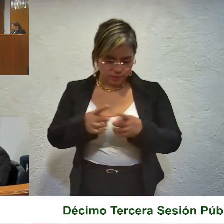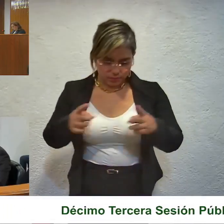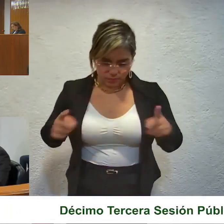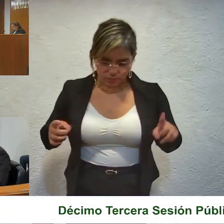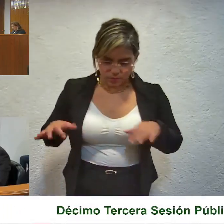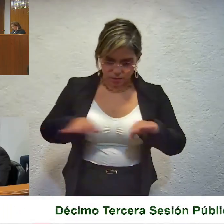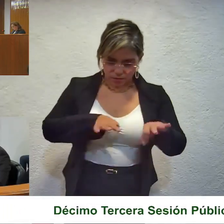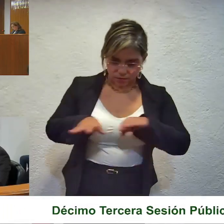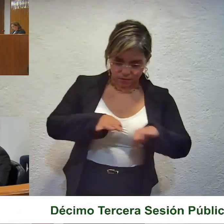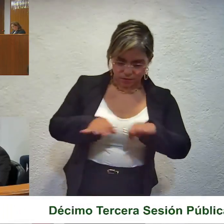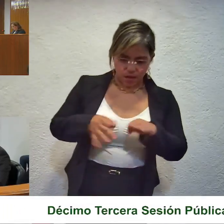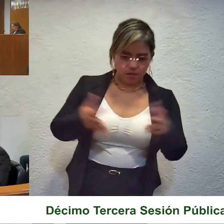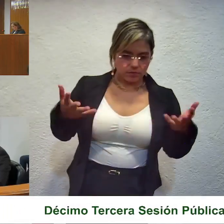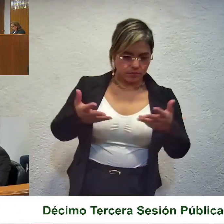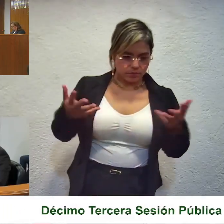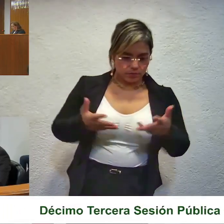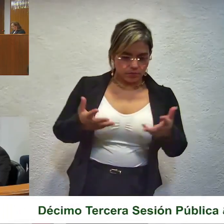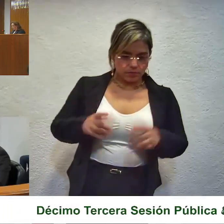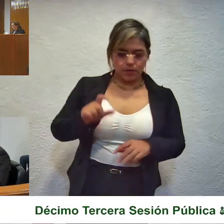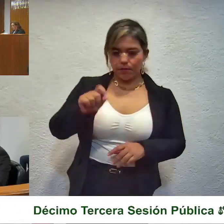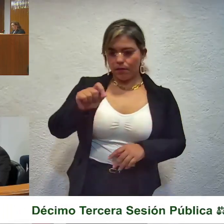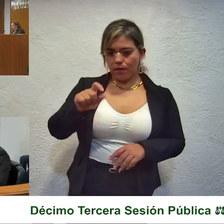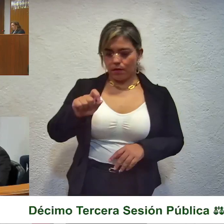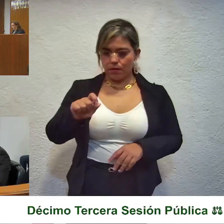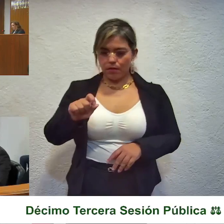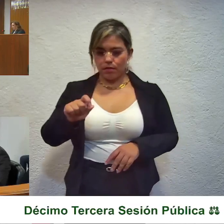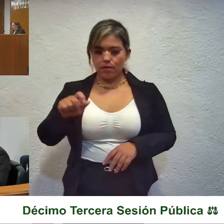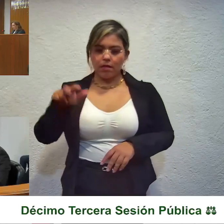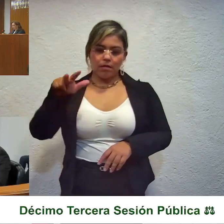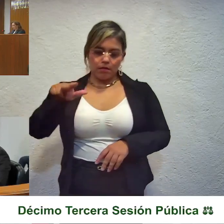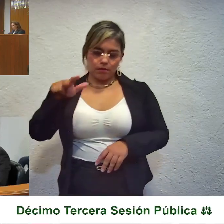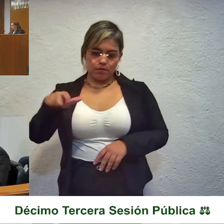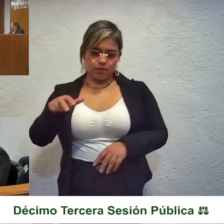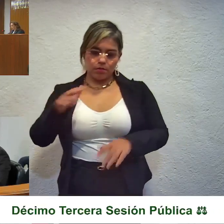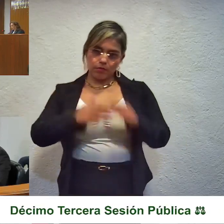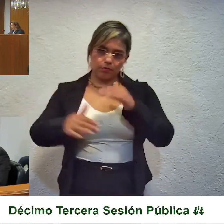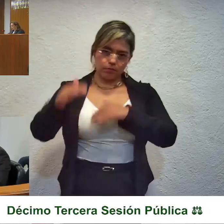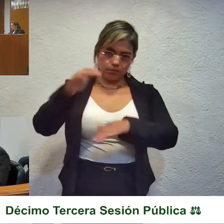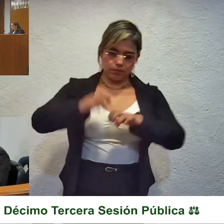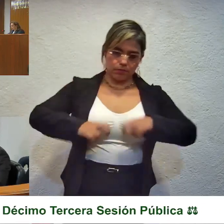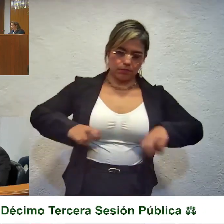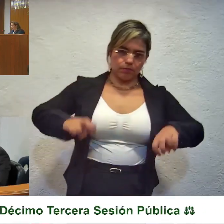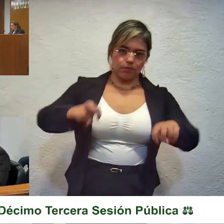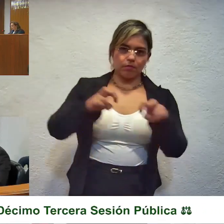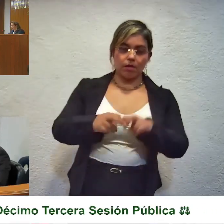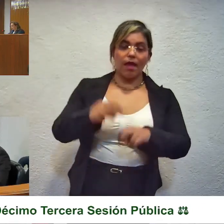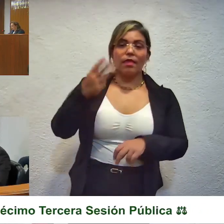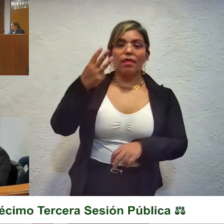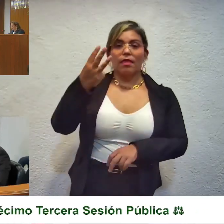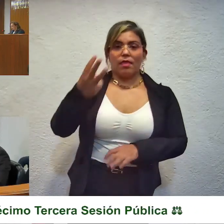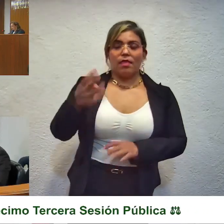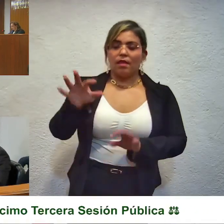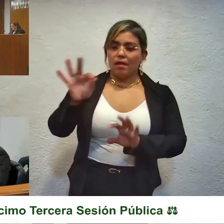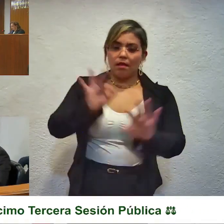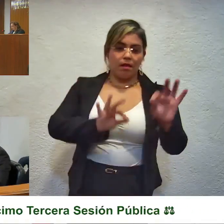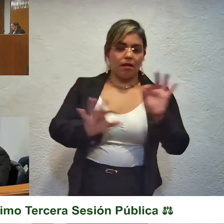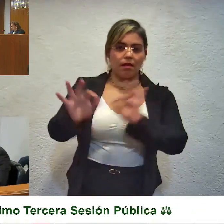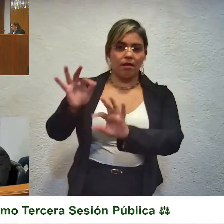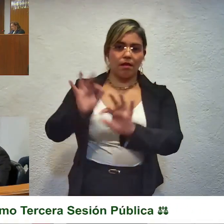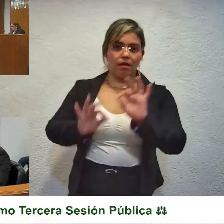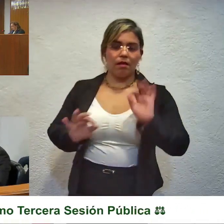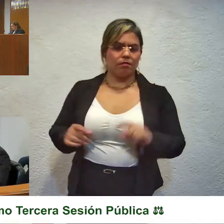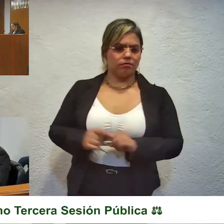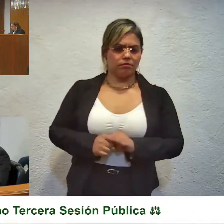jurisprudencia 21/2018 de la Sala Superior, se aplicó el test de los 5 elementos para determinar si las expresiones